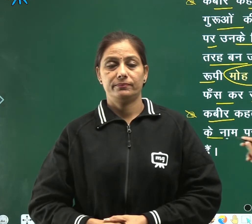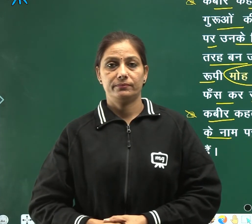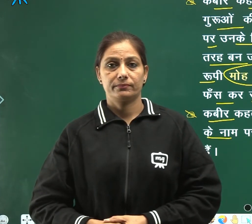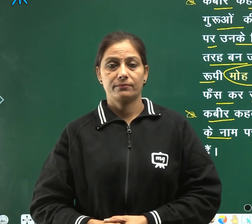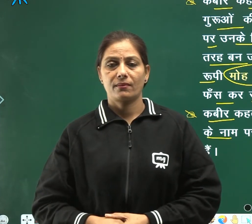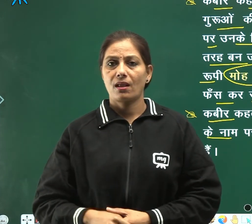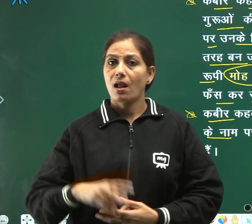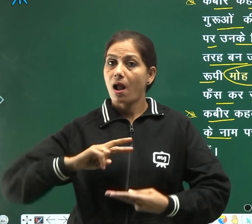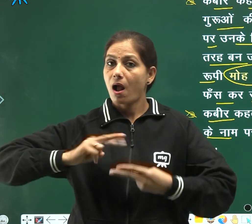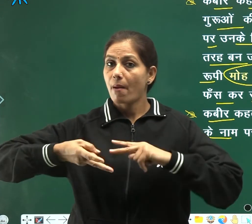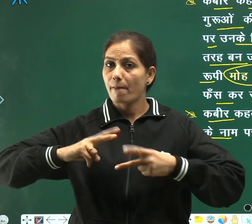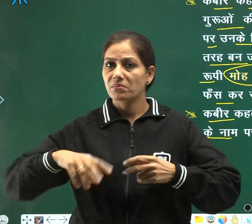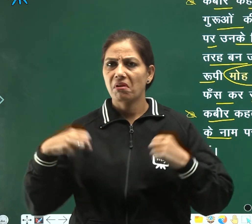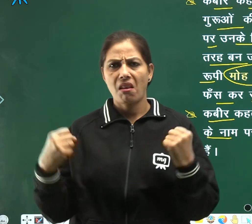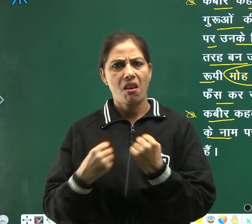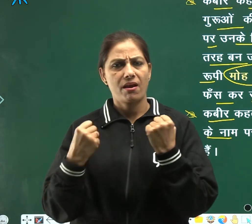आपस में लड़ते हैं,